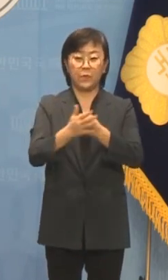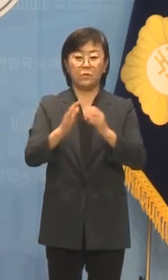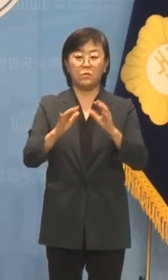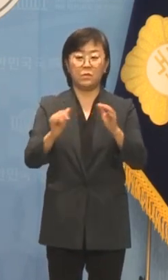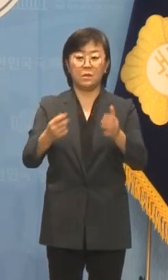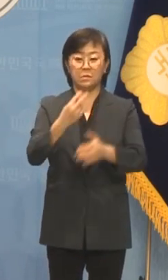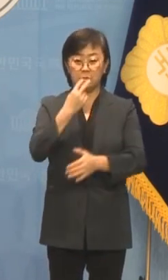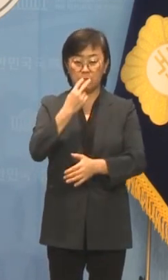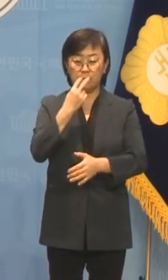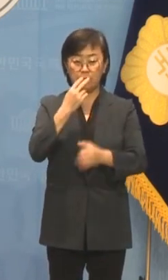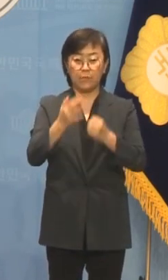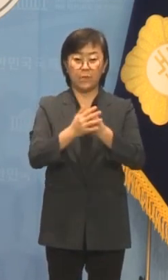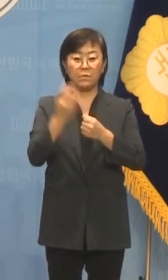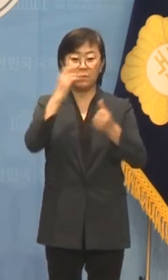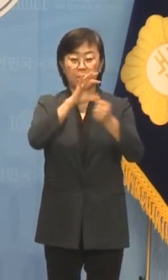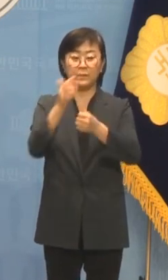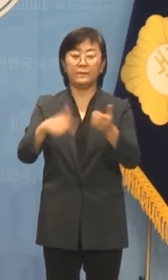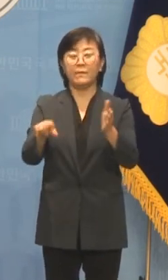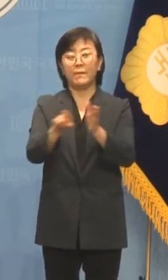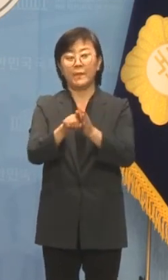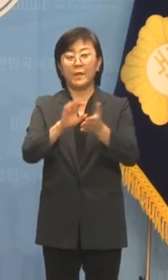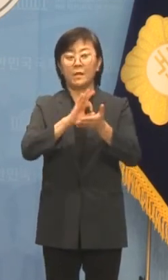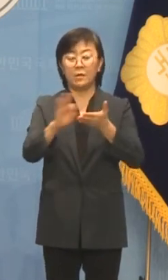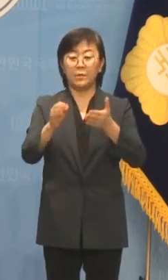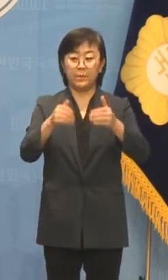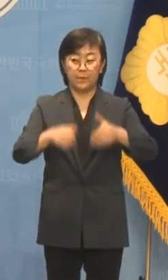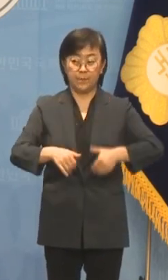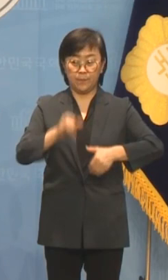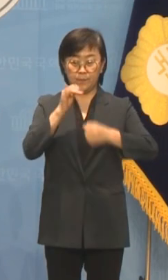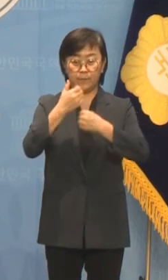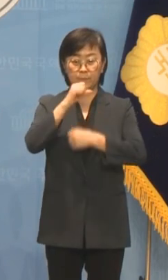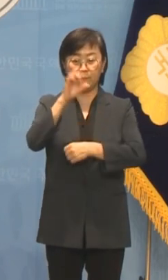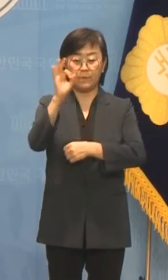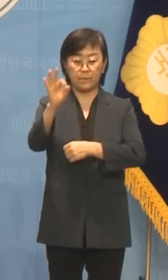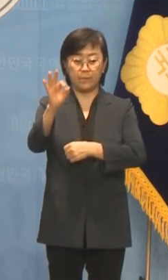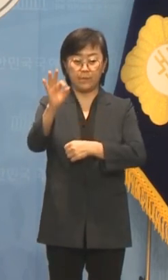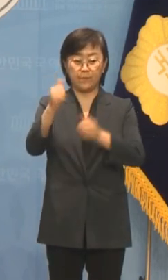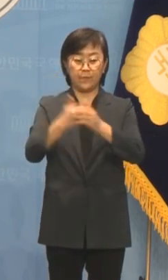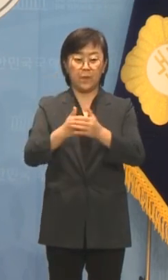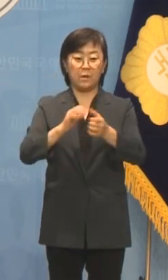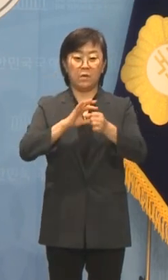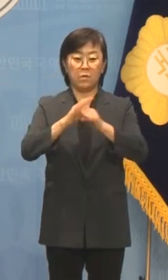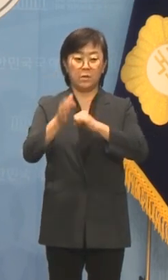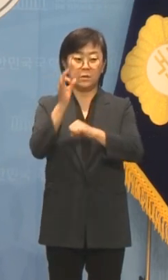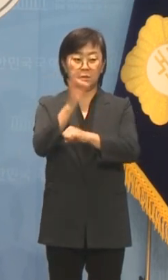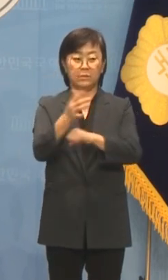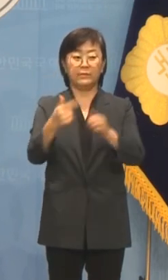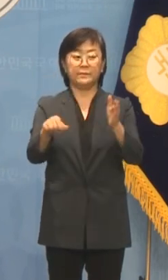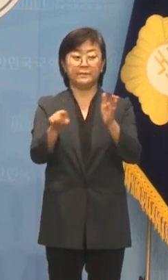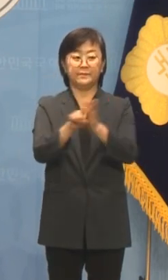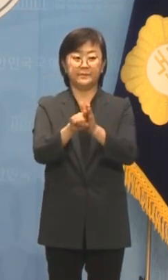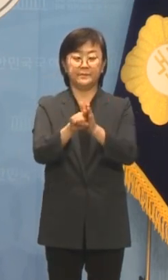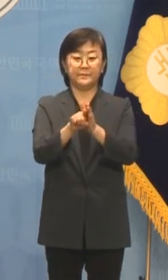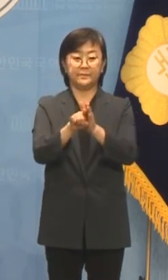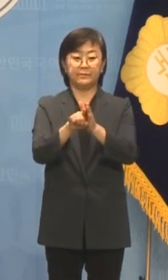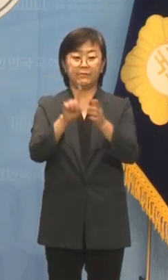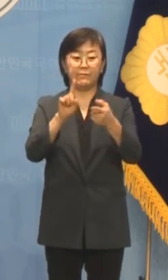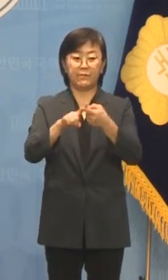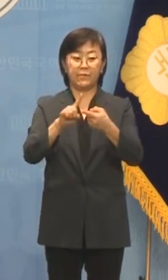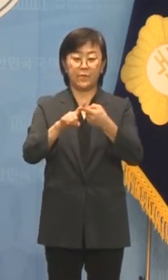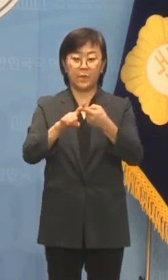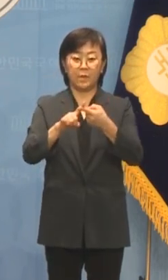국민의 생명을 보호하는 데 사용해야 할 예산을 과일을 구입하기 위해 사용한 부분에